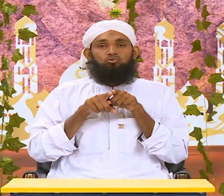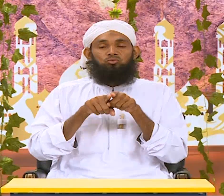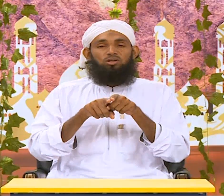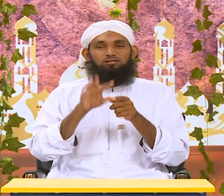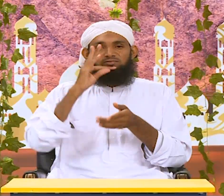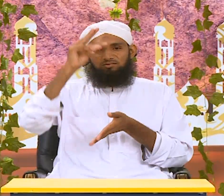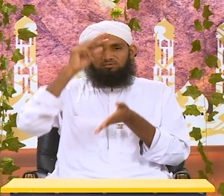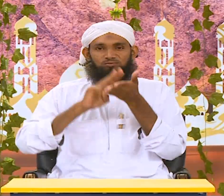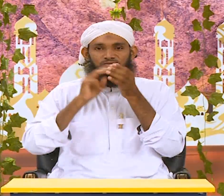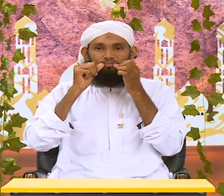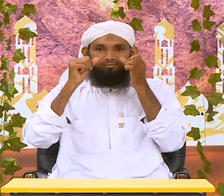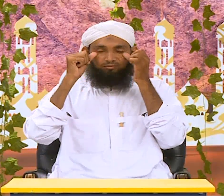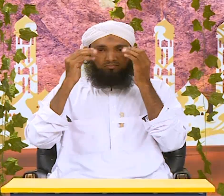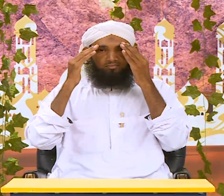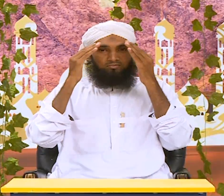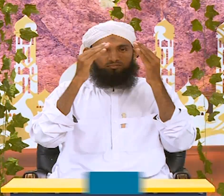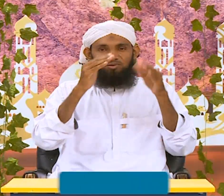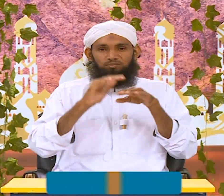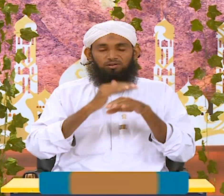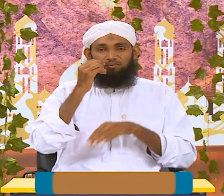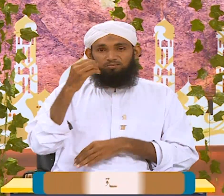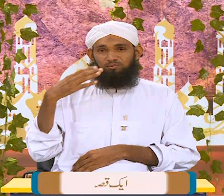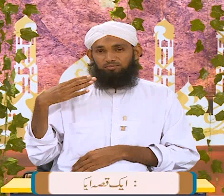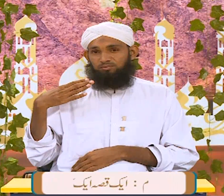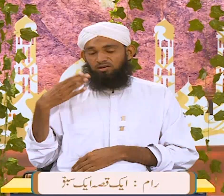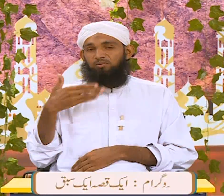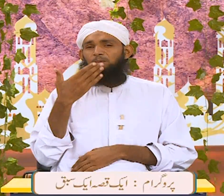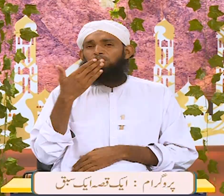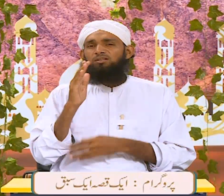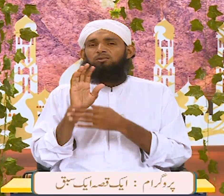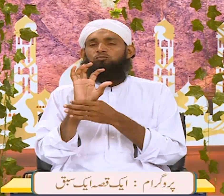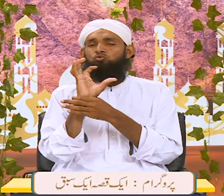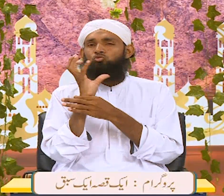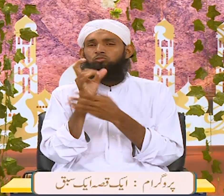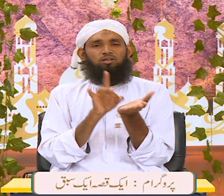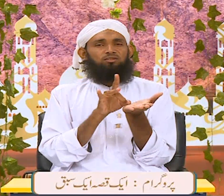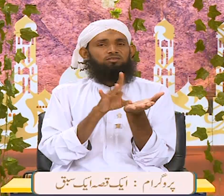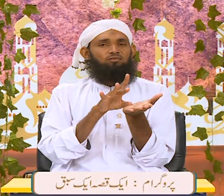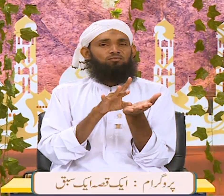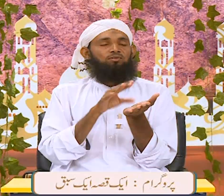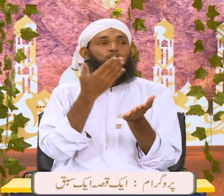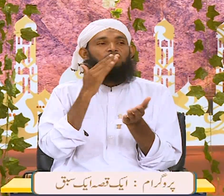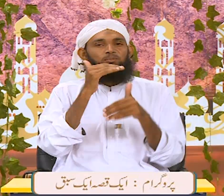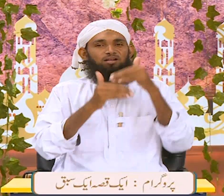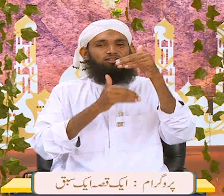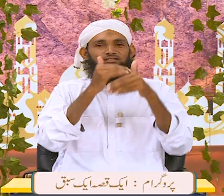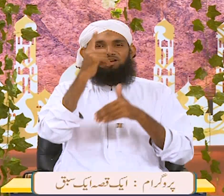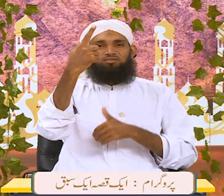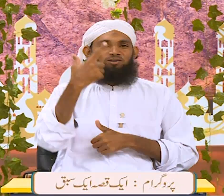وآلہ وصحبہ وسلم ہے۔ پیارے اسلامی بھائیوں، زہد یعنی دنیا سے بے رغبتی اللہ پاک کا محبوب بنانے والا وصف ہے، اور